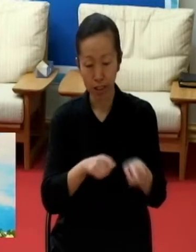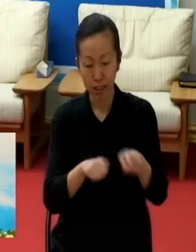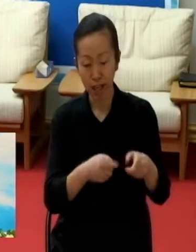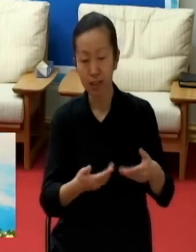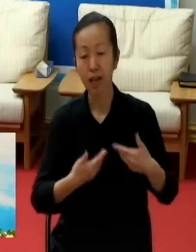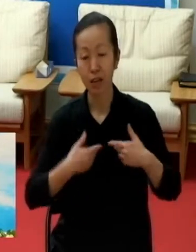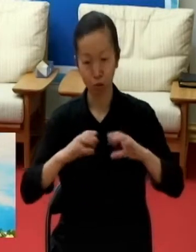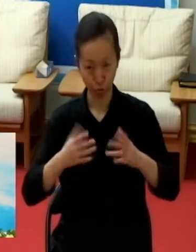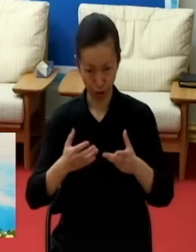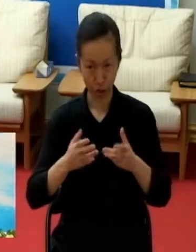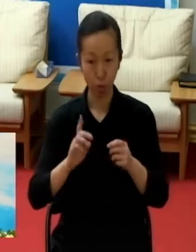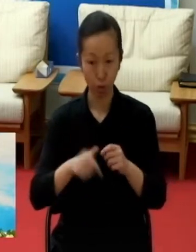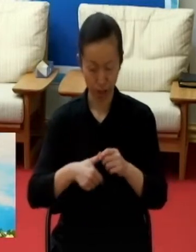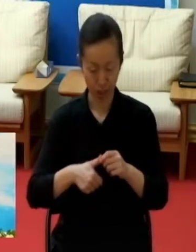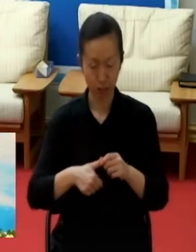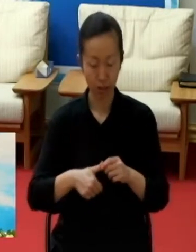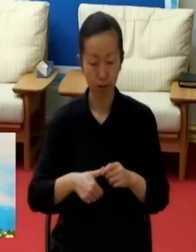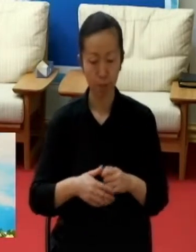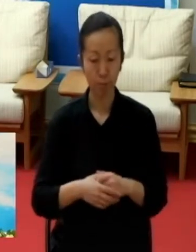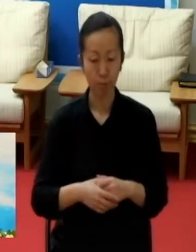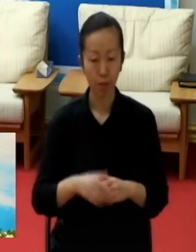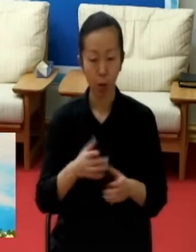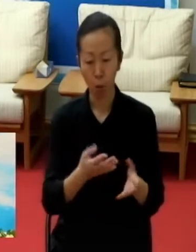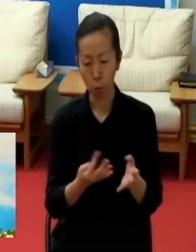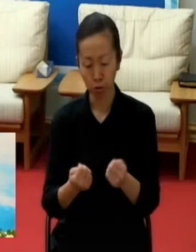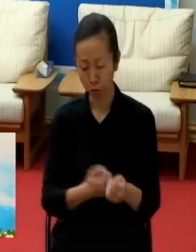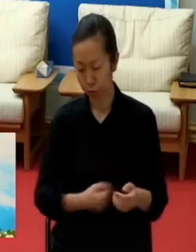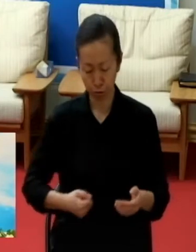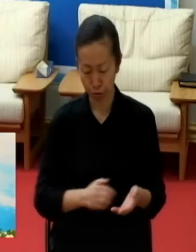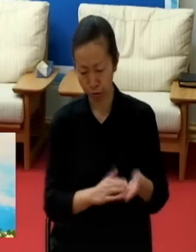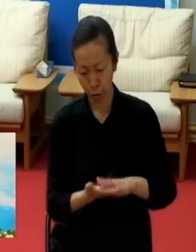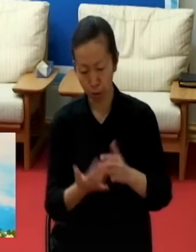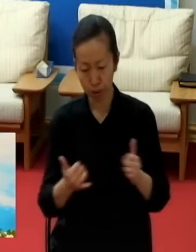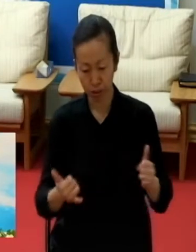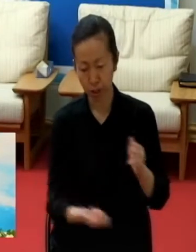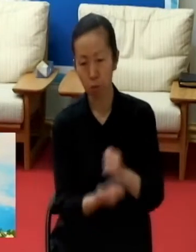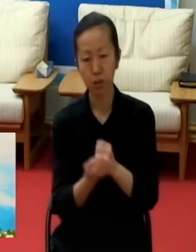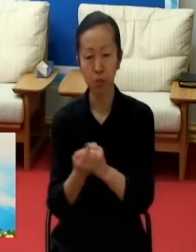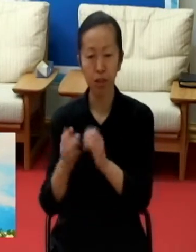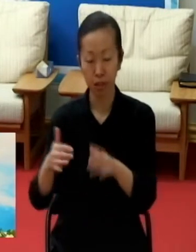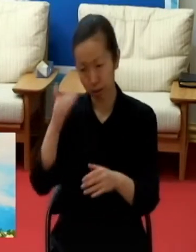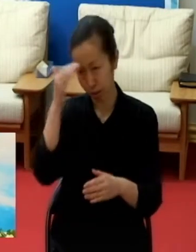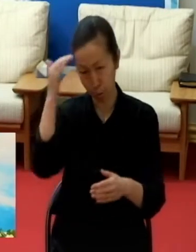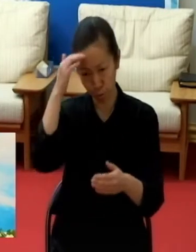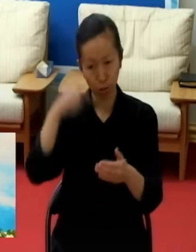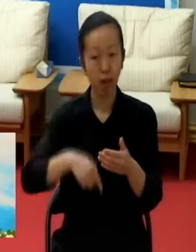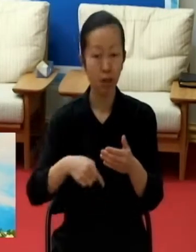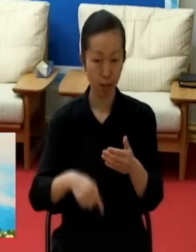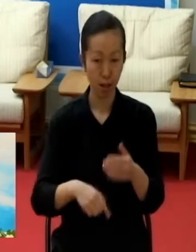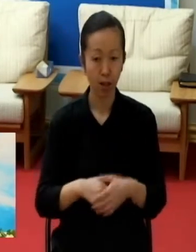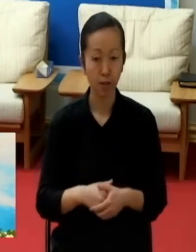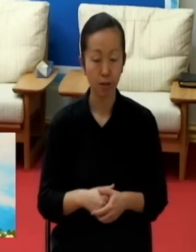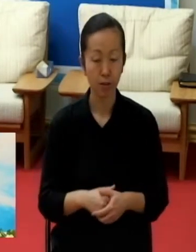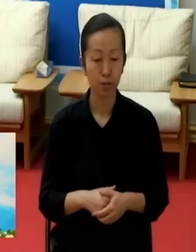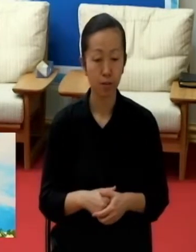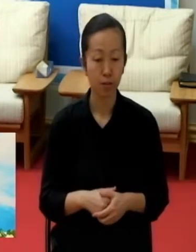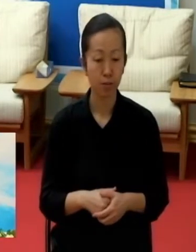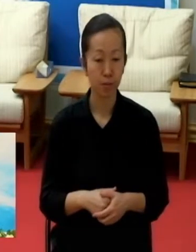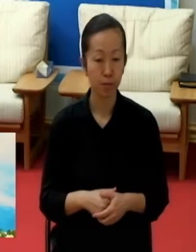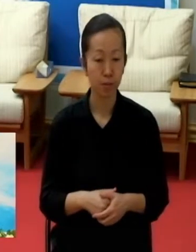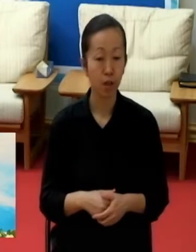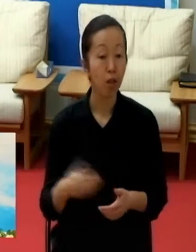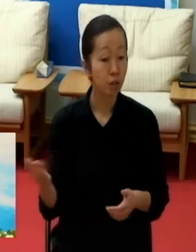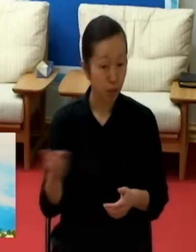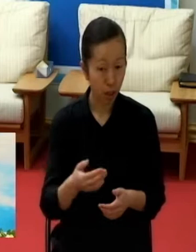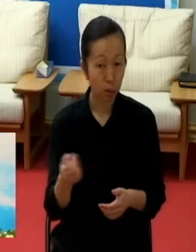時もその時も多くな殉教をされました 그리고 전쟁이 일어나면서 공산당한테 많은 기독교인들이